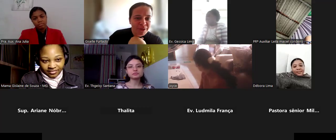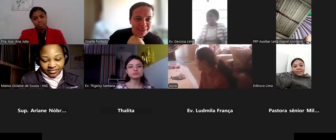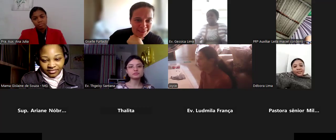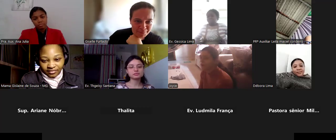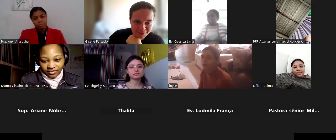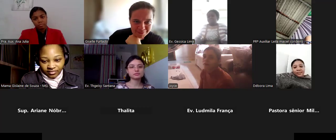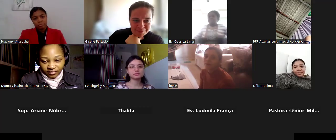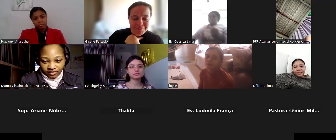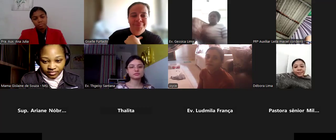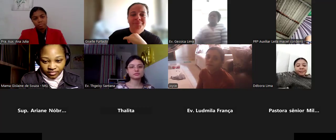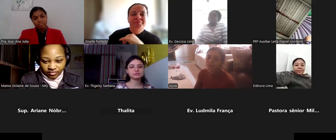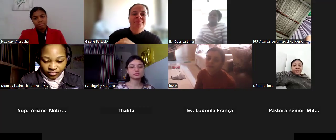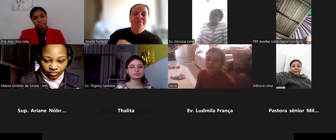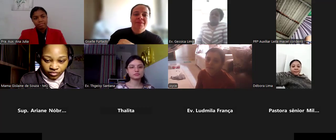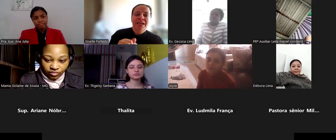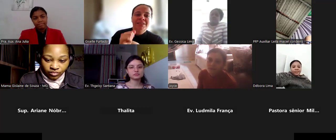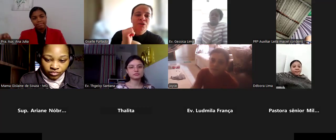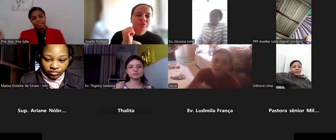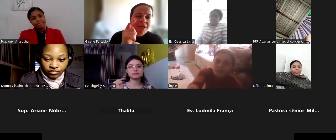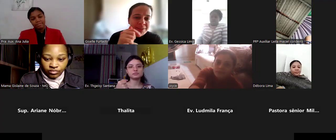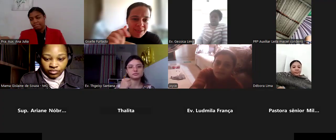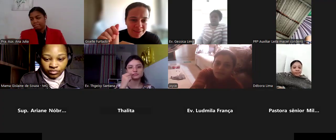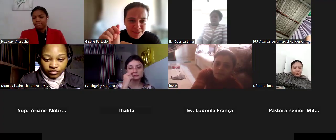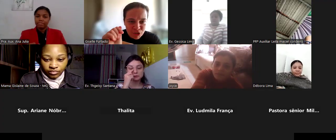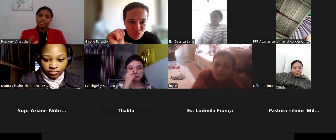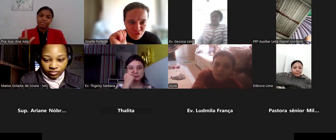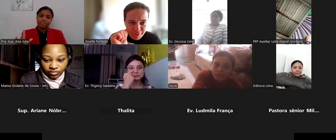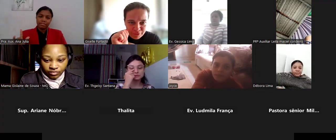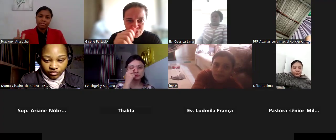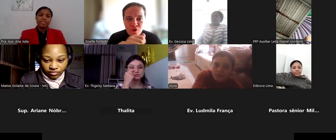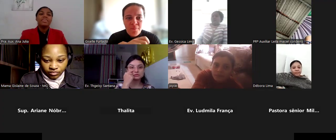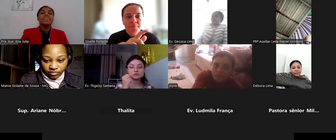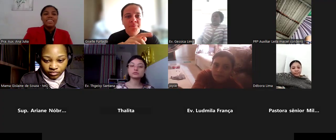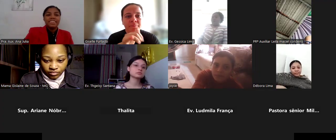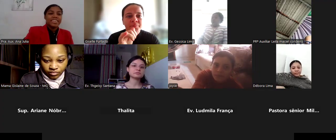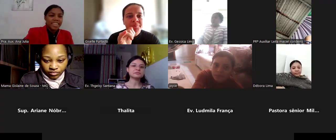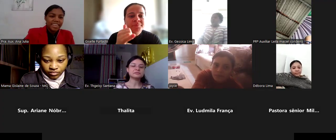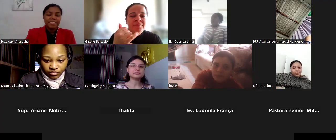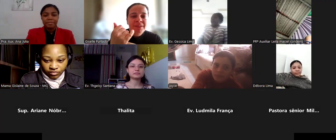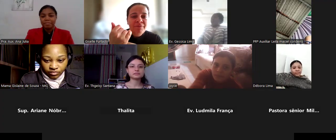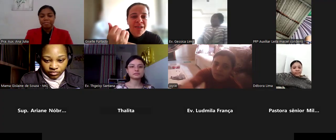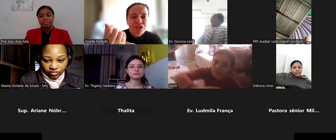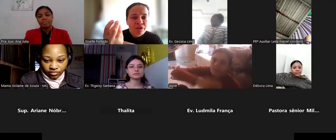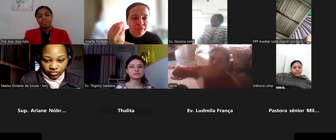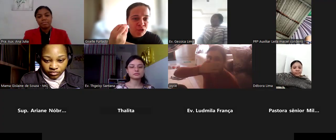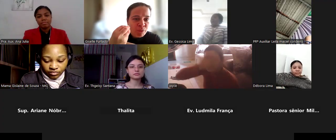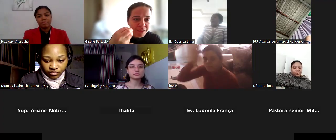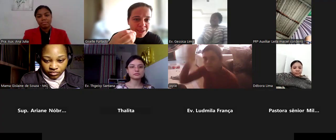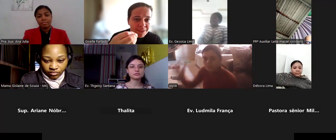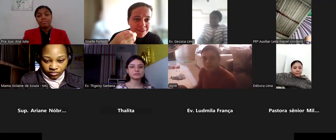em libras. Eles são 3 letras em um movimento só. Na verdade, ele vem do inglês